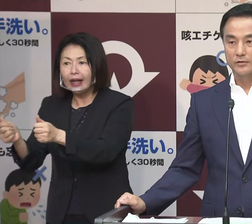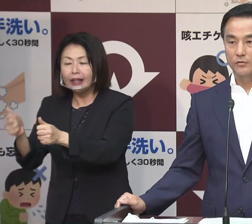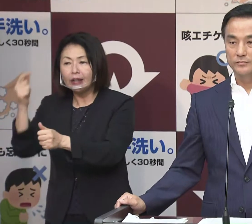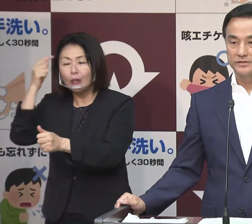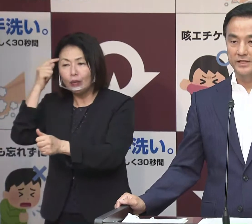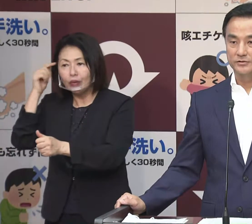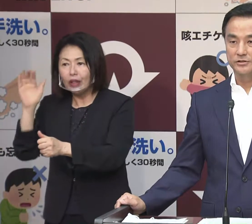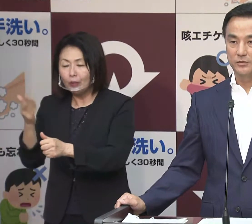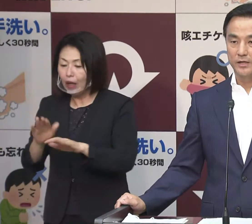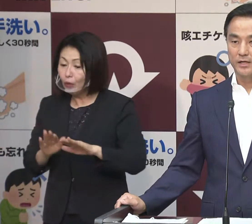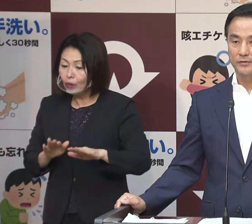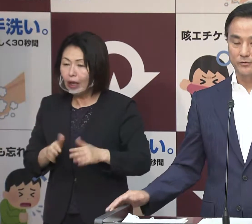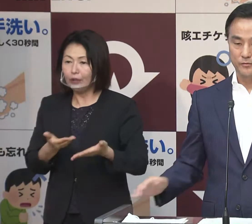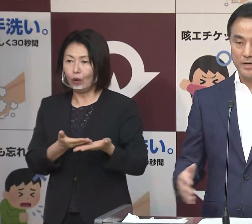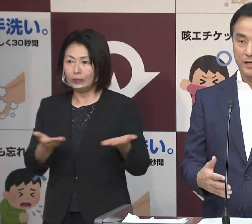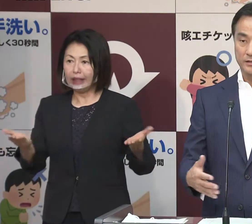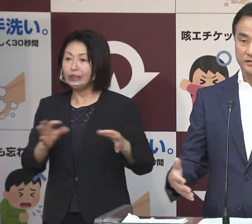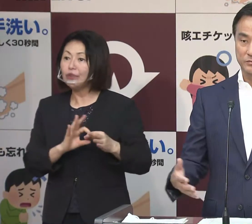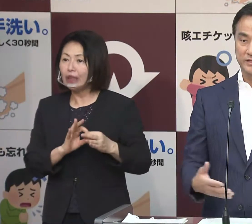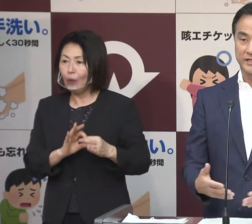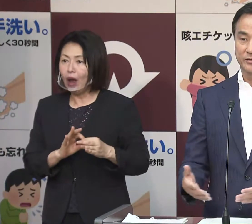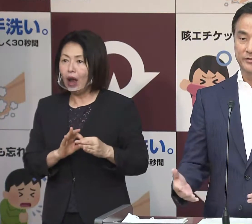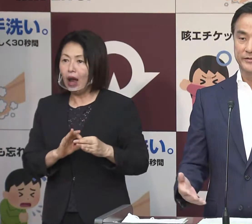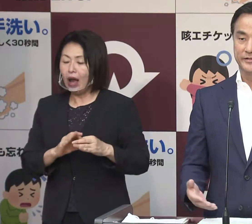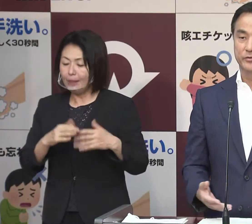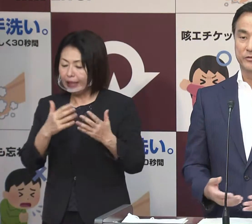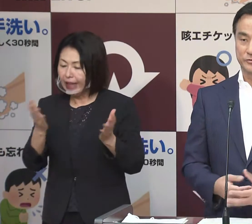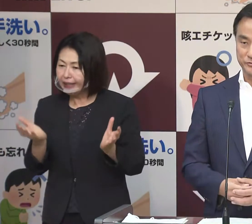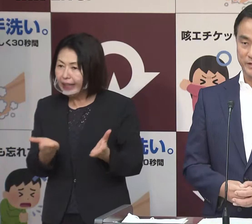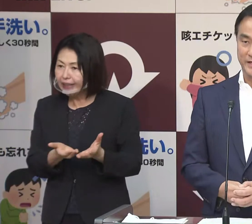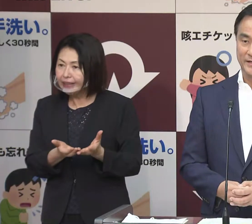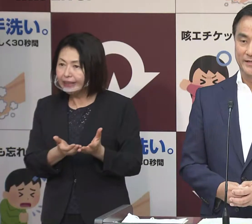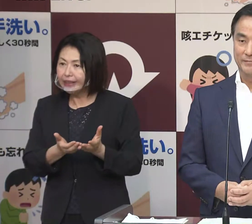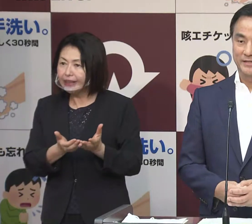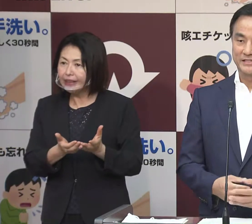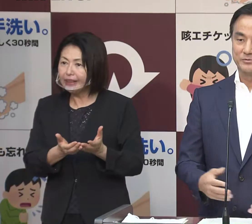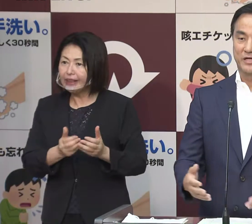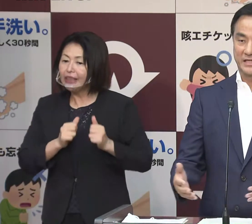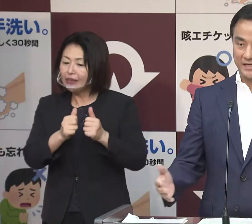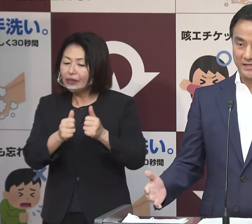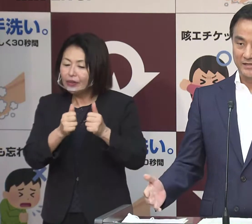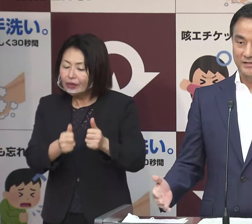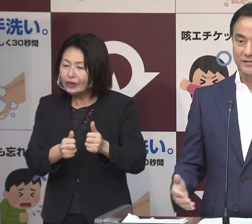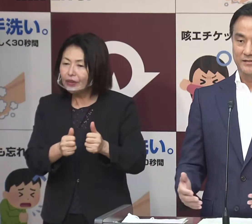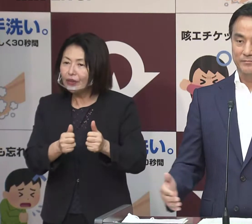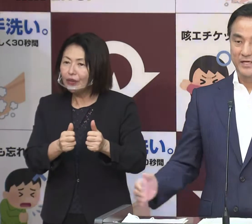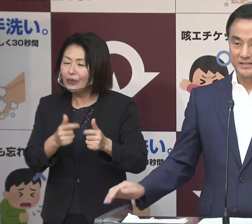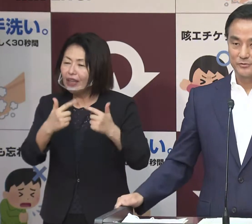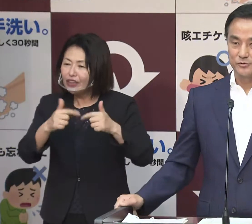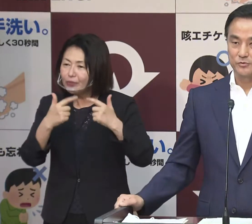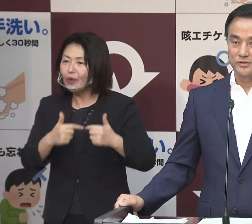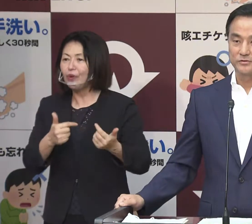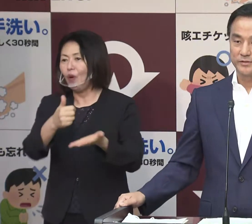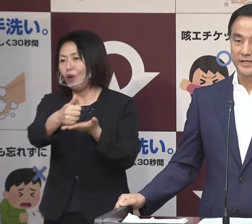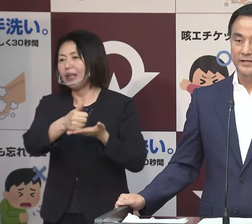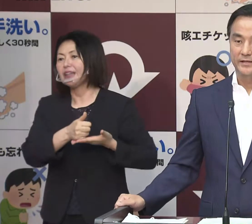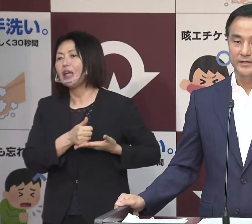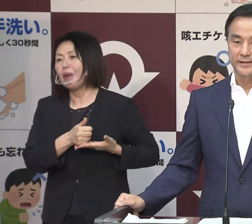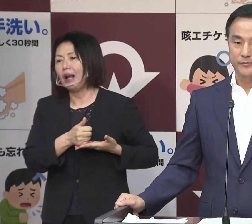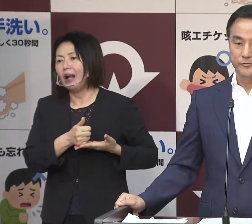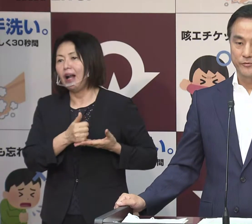今回のお店についてはいつもだいたい利用客というのが、馴染みの方ばかりだということです